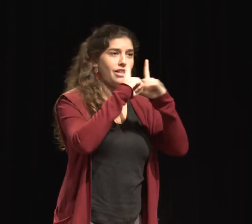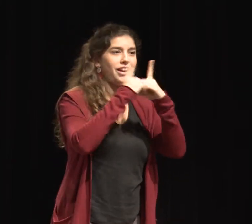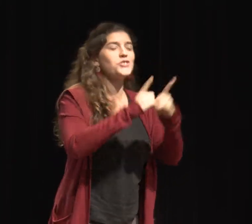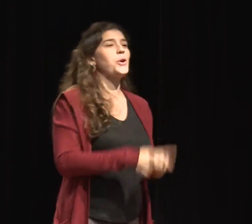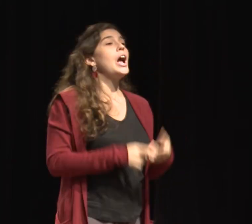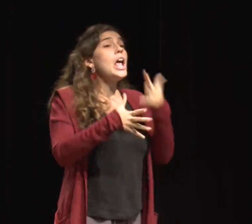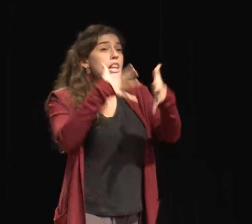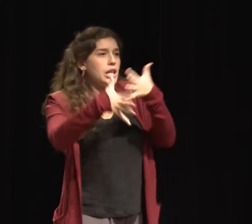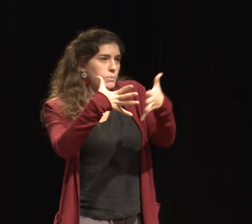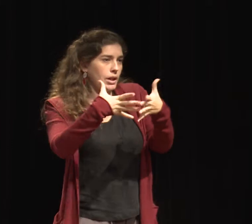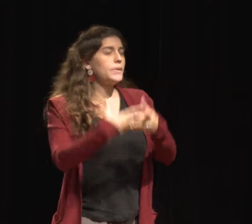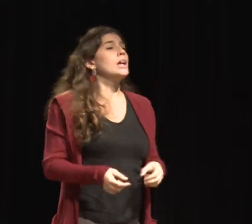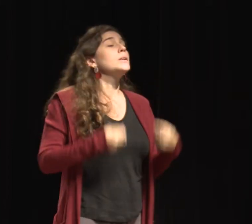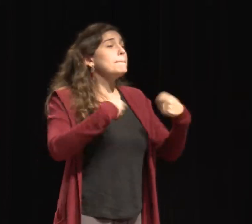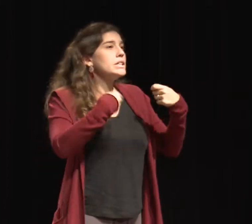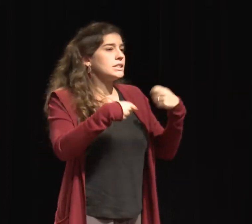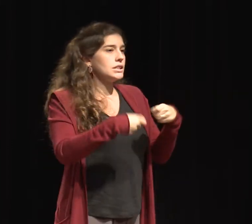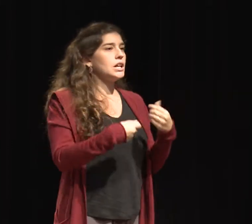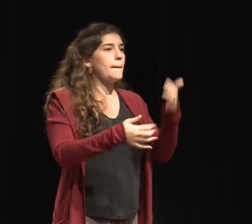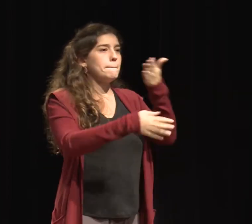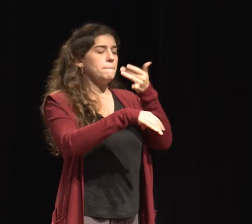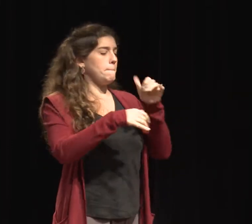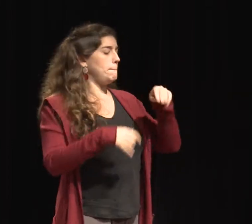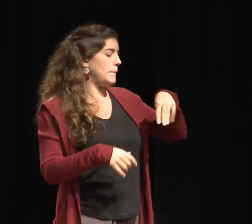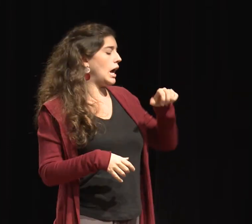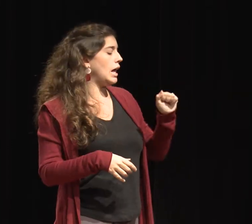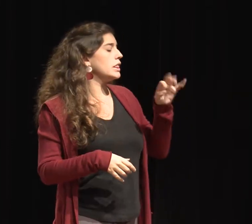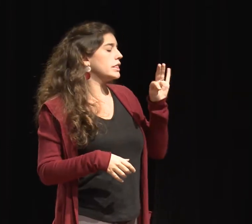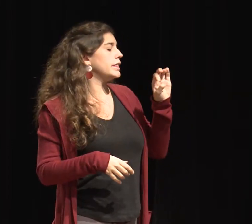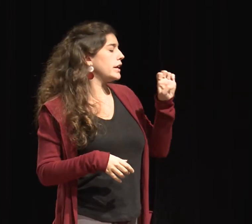A didática da língua de sinais, né, ela precisa